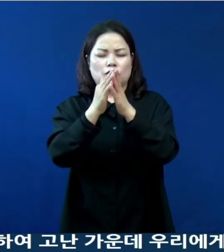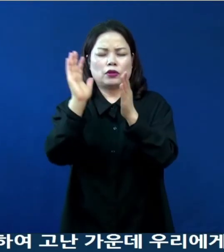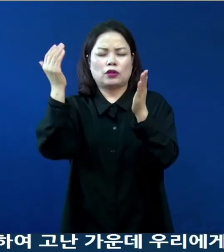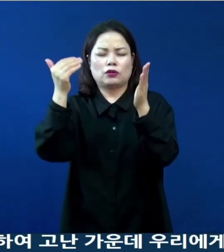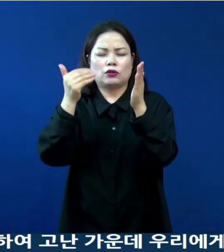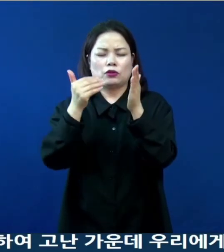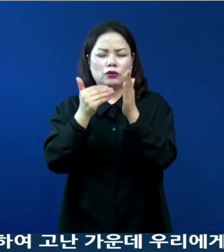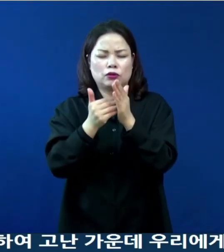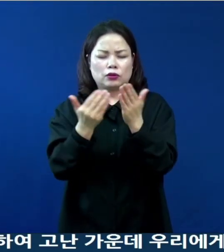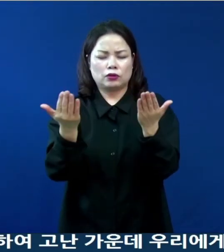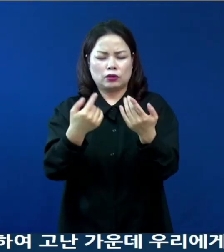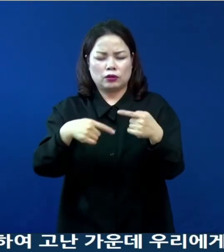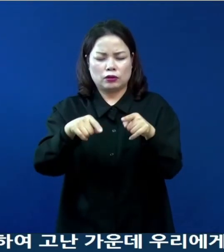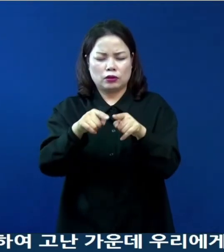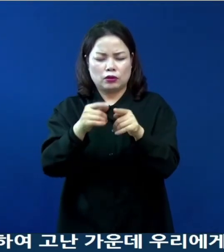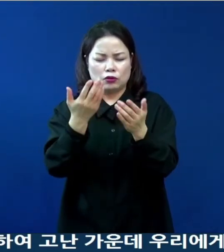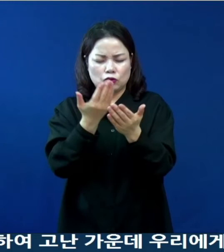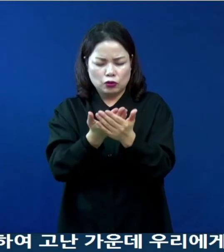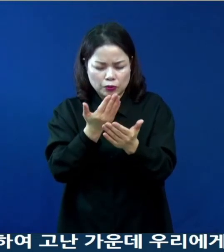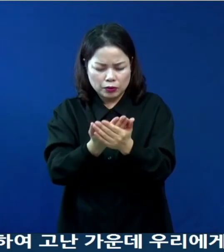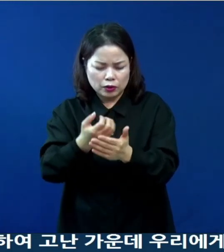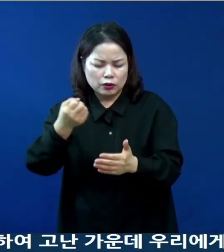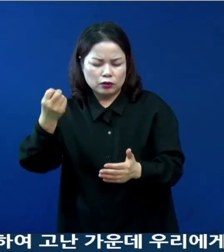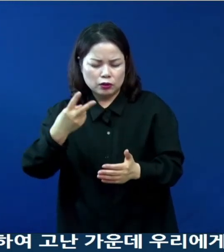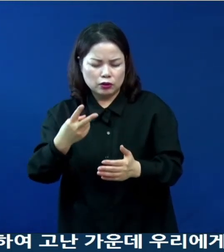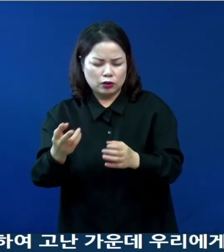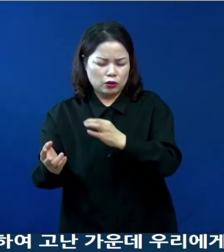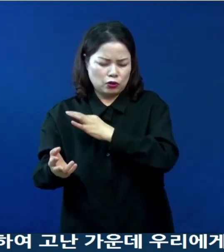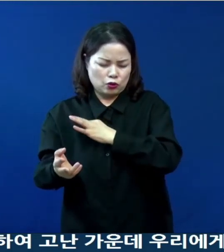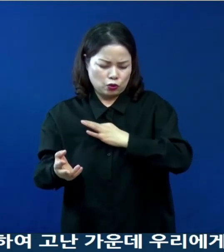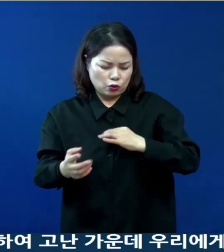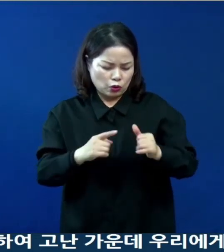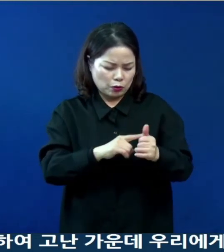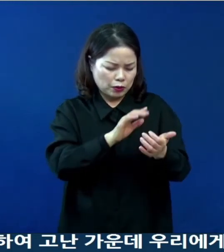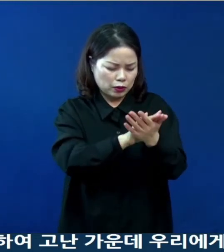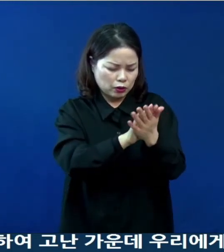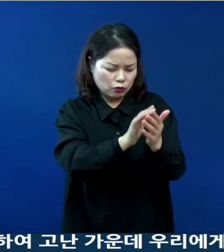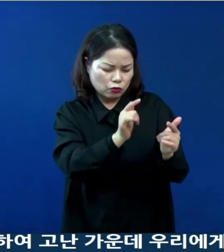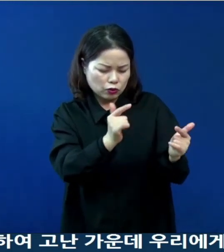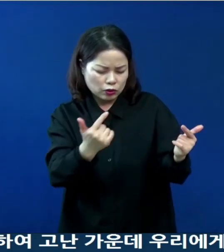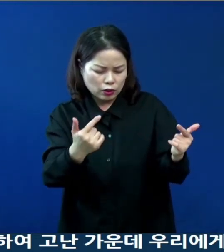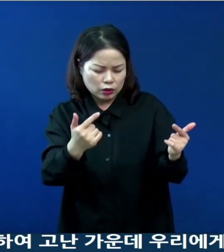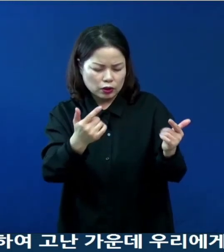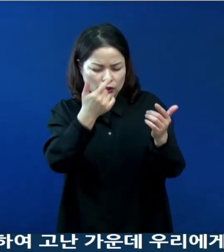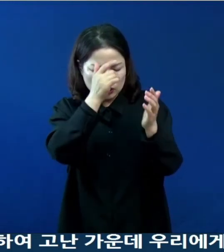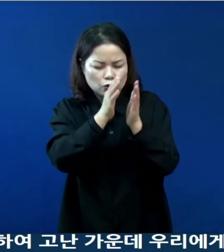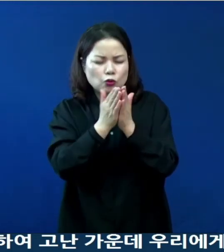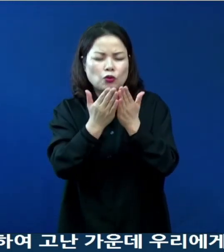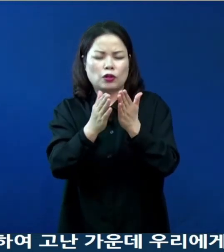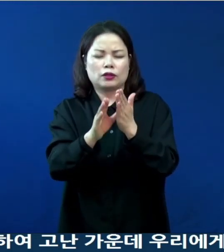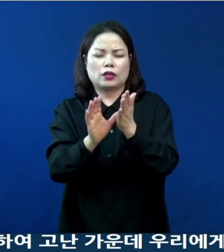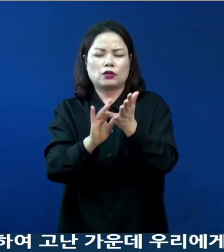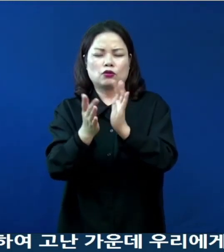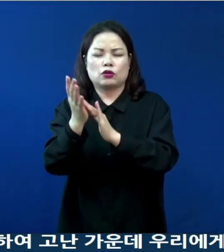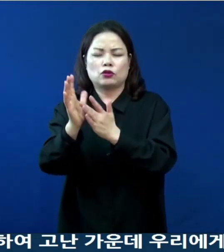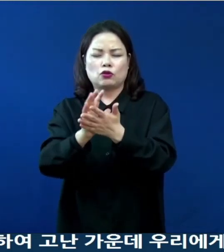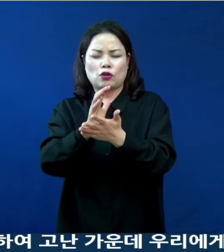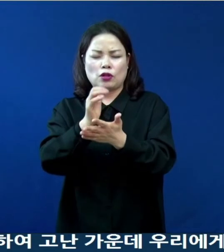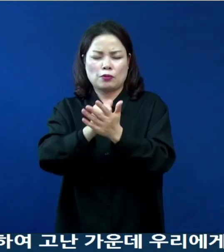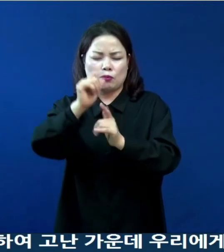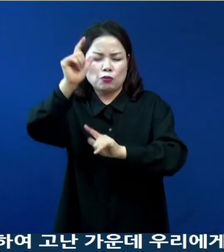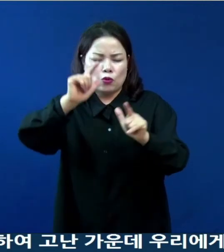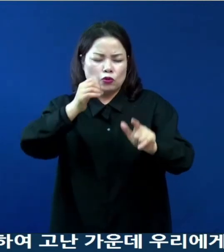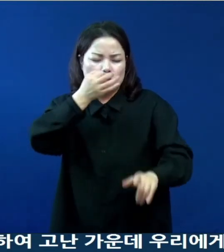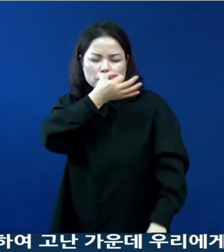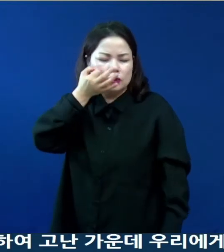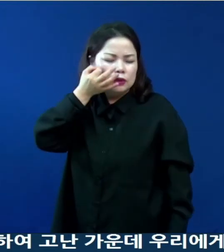있도록 역사하여 주시옵소서. 그리하여 욥이 그 친구들을 위하여 기도하였을 때 예수 그리스도의 모습을